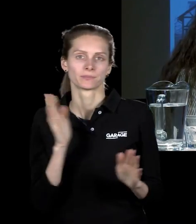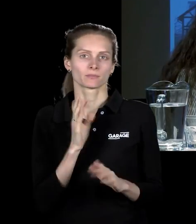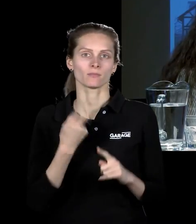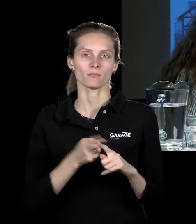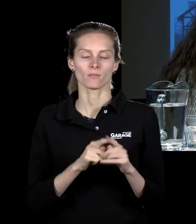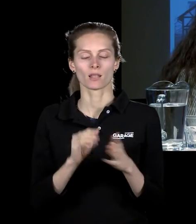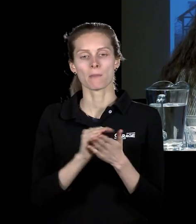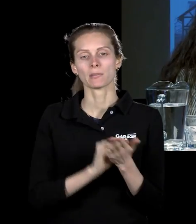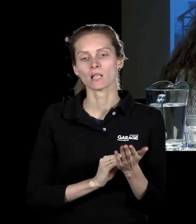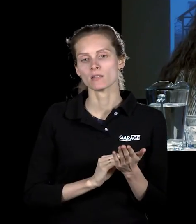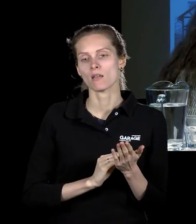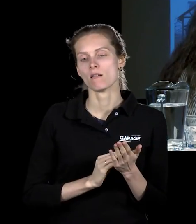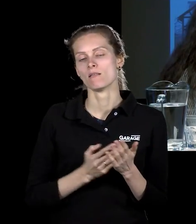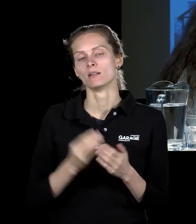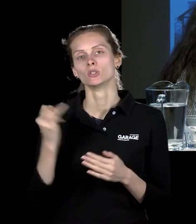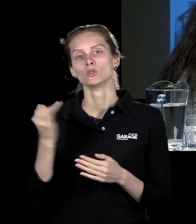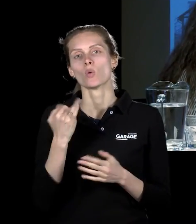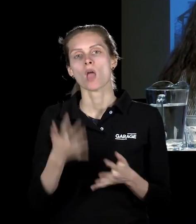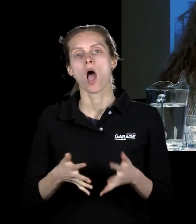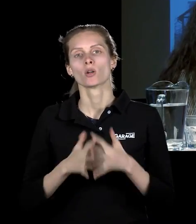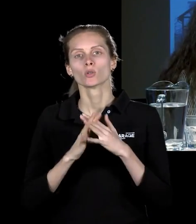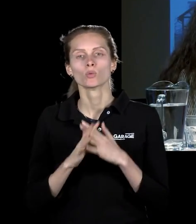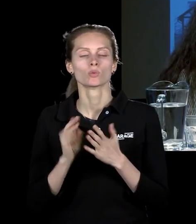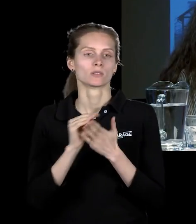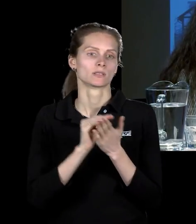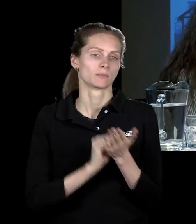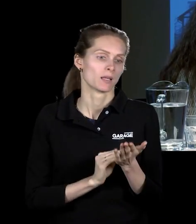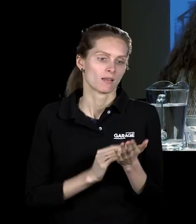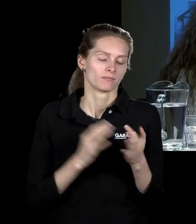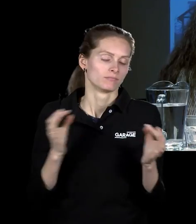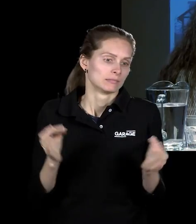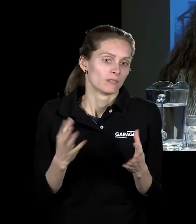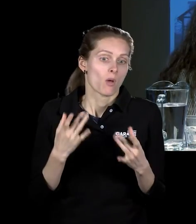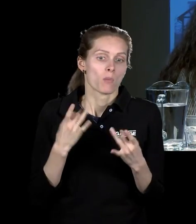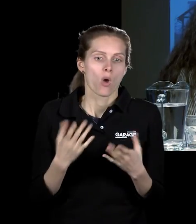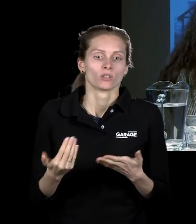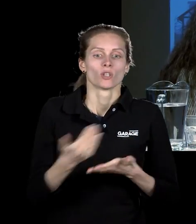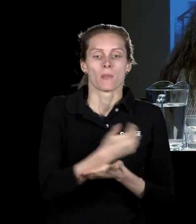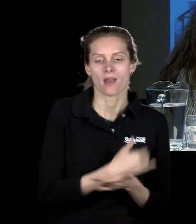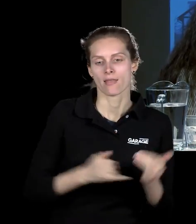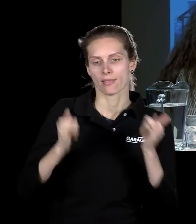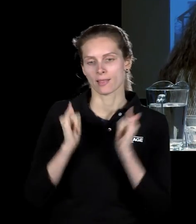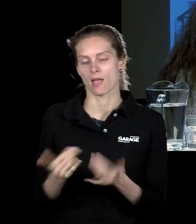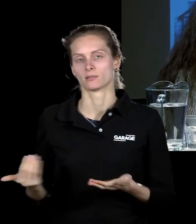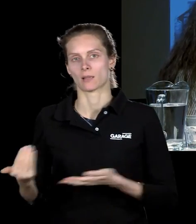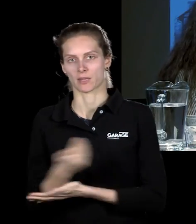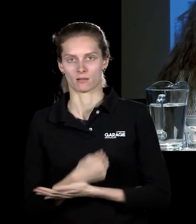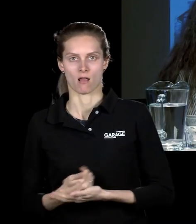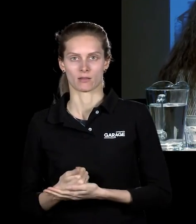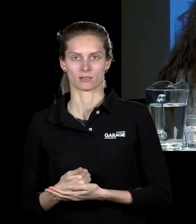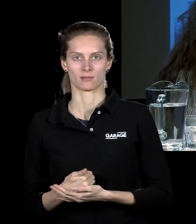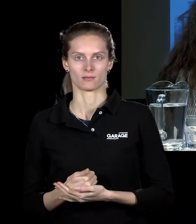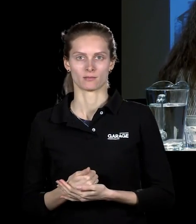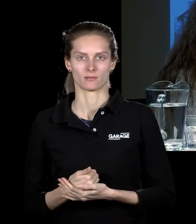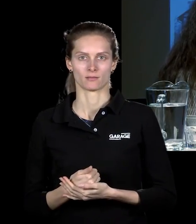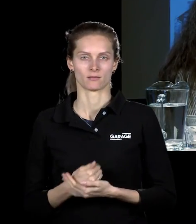не написание истории промышленности, а это собирание ради собирания. Это такое почти абсурдистское занятие. Вот эта самая некая